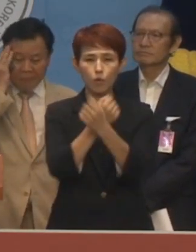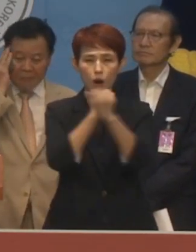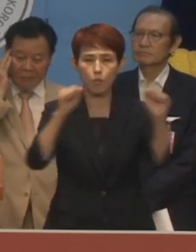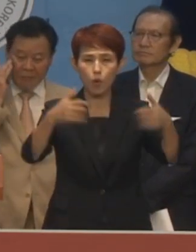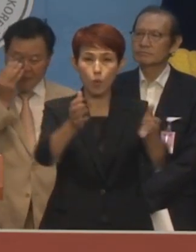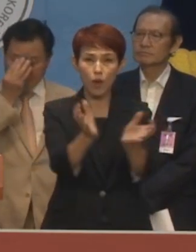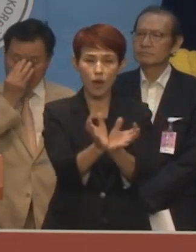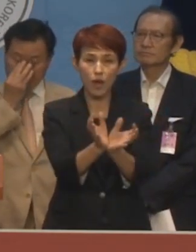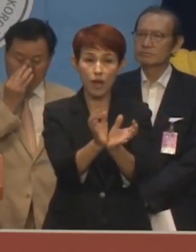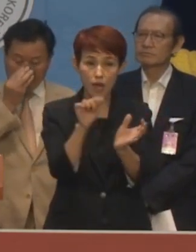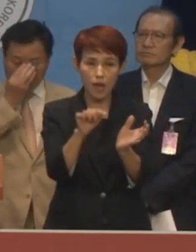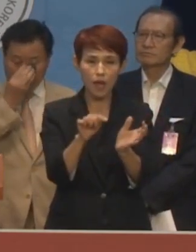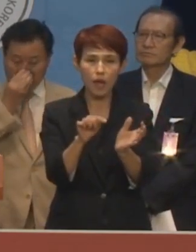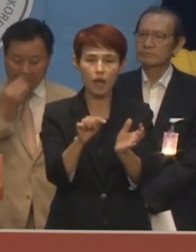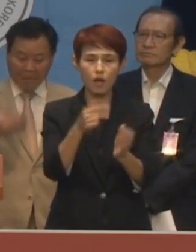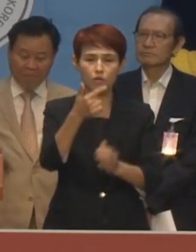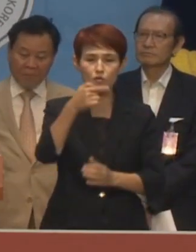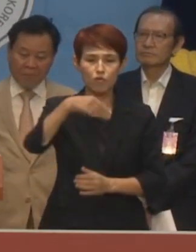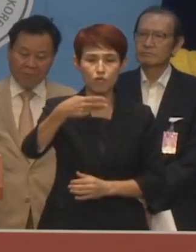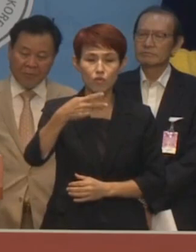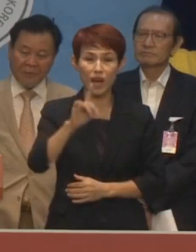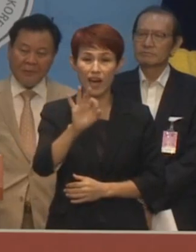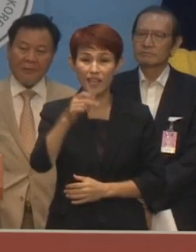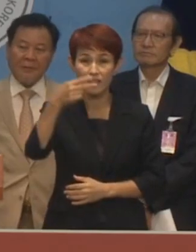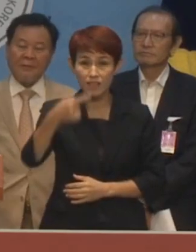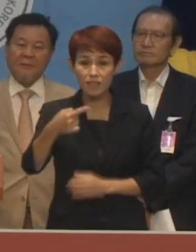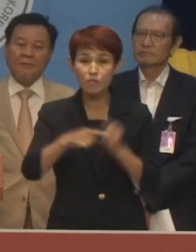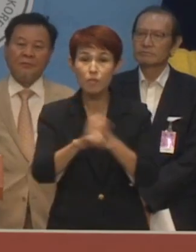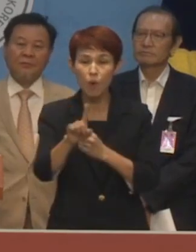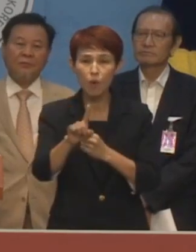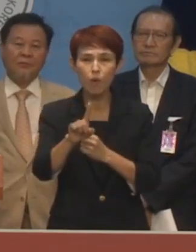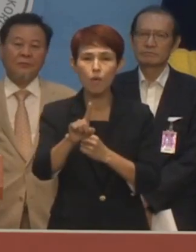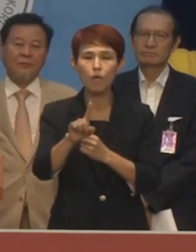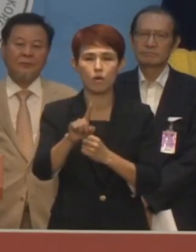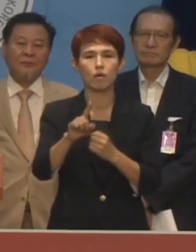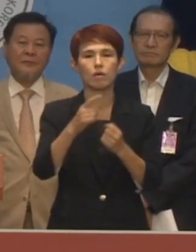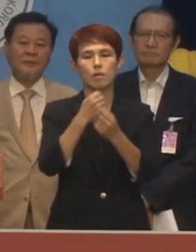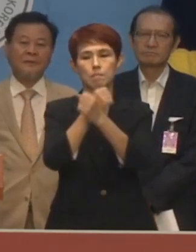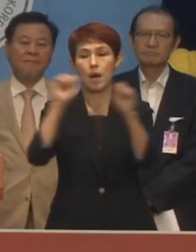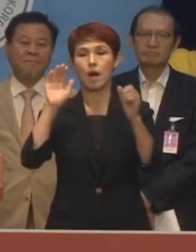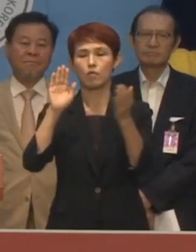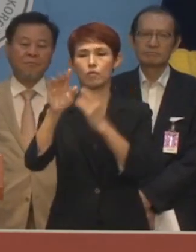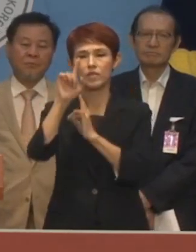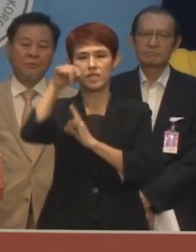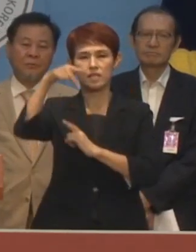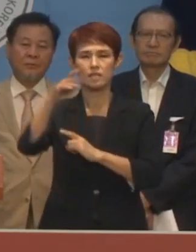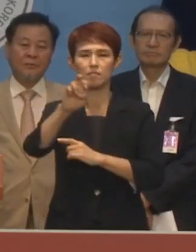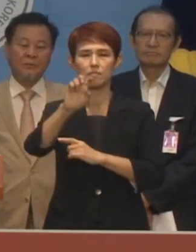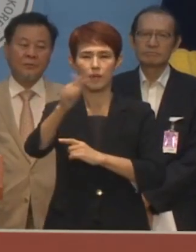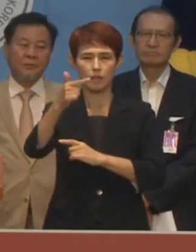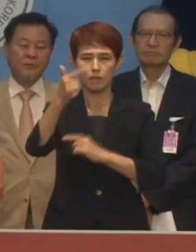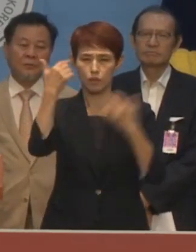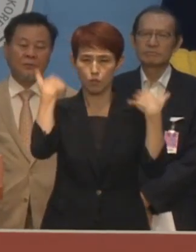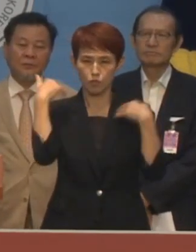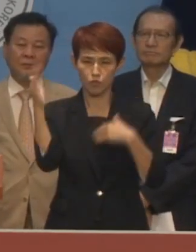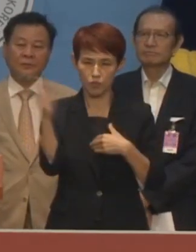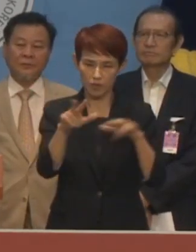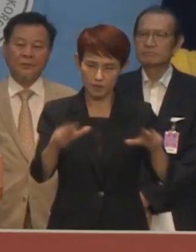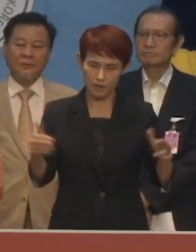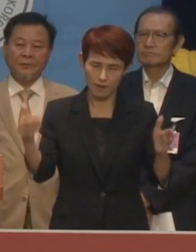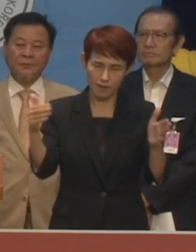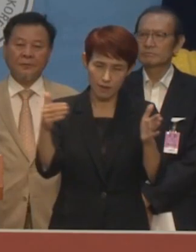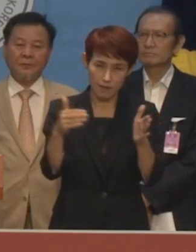광복회의 뉴라이트의 정의는 다음과 같다. 뉴라이트는 해방 후 이승만 정부부터 지금까지 우리 정부가